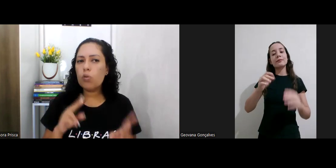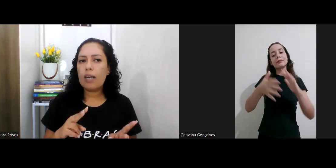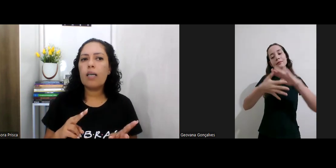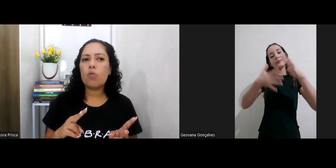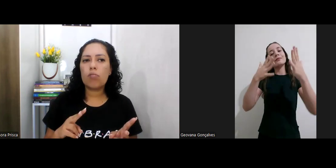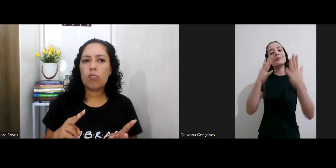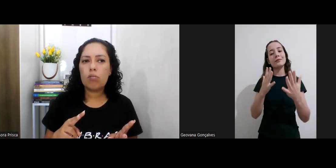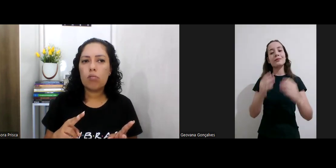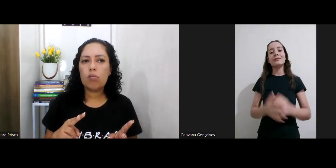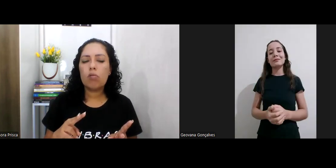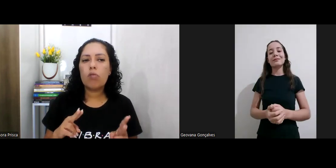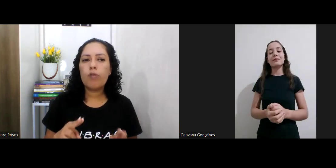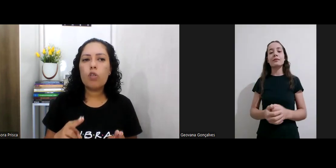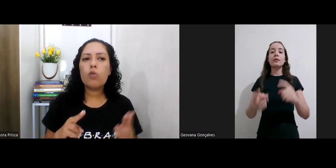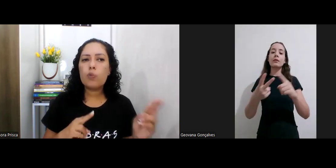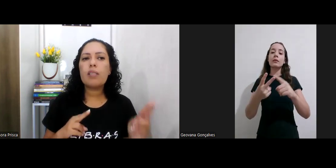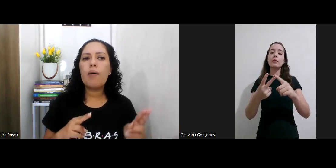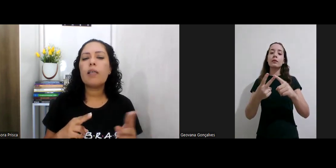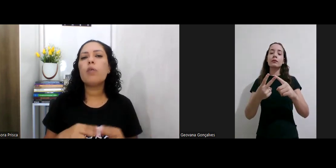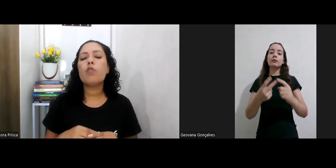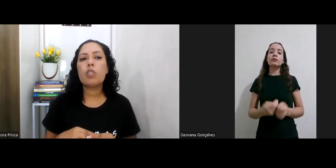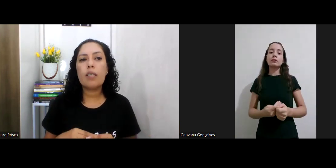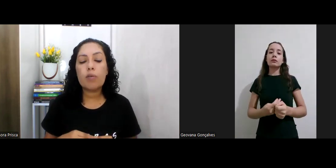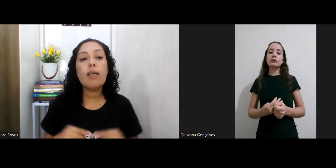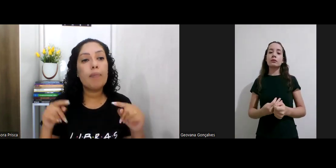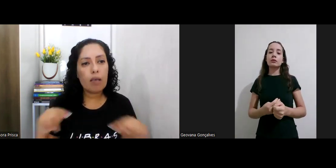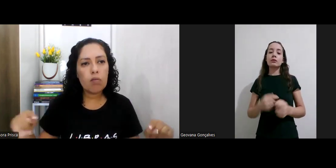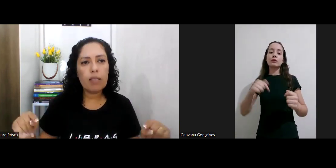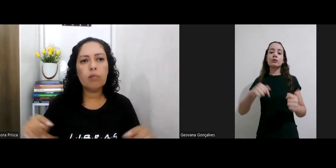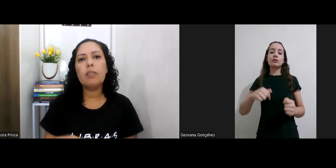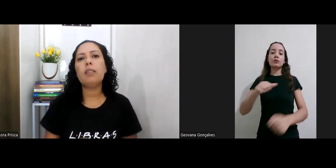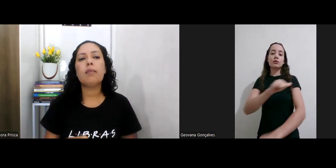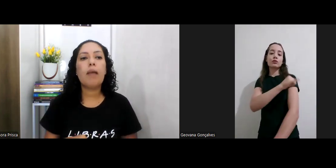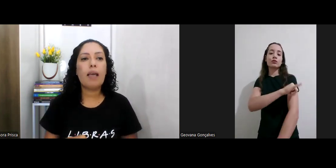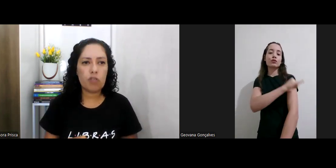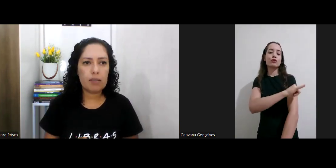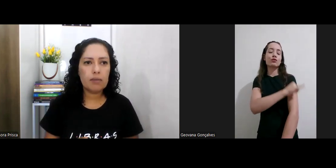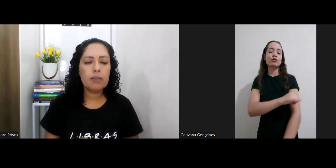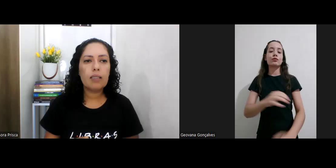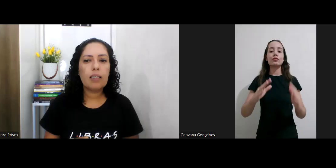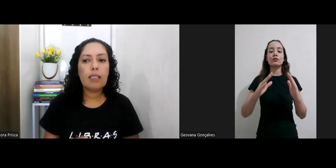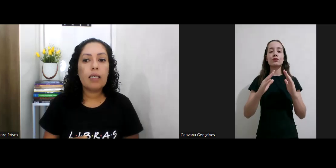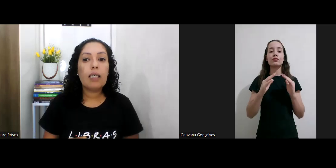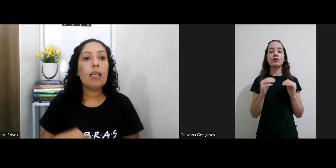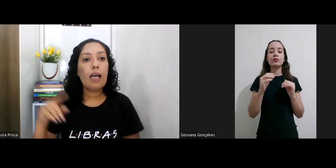O segundo caso foi num hospital aqui do Rio de Janeiro, também com uma aluna minha, médica.